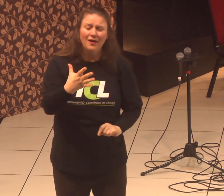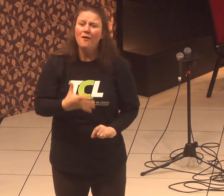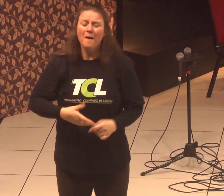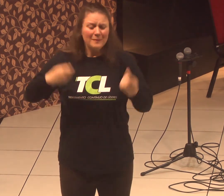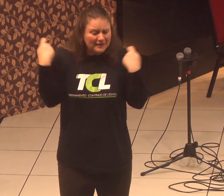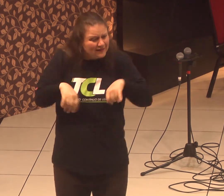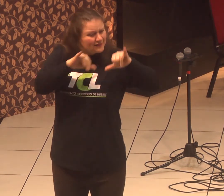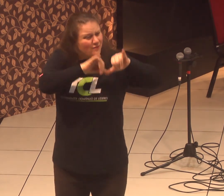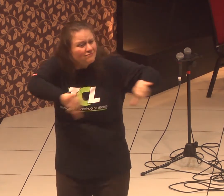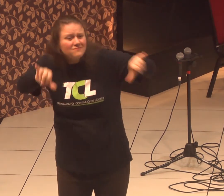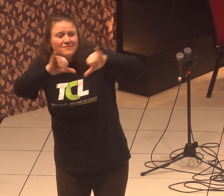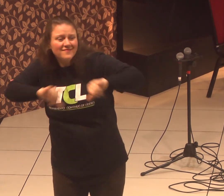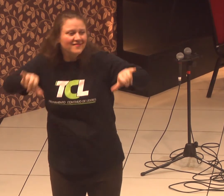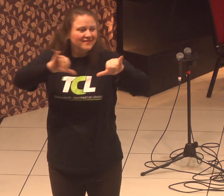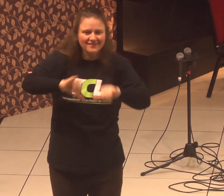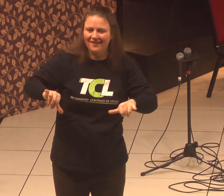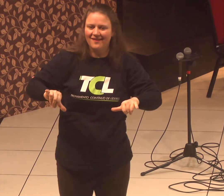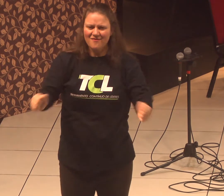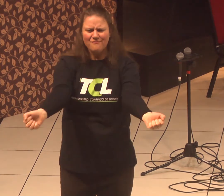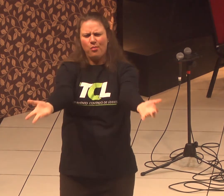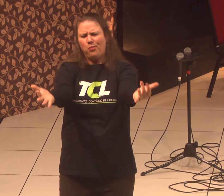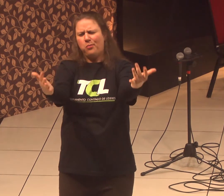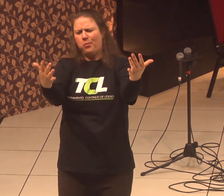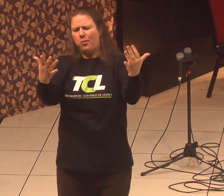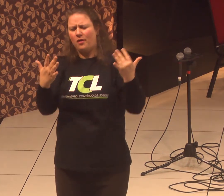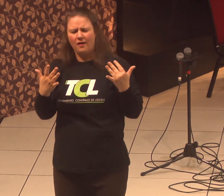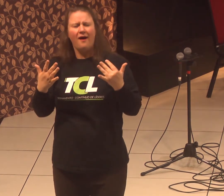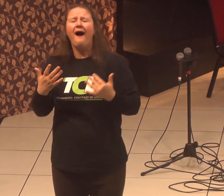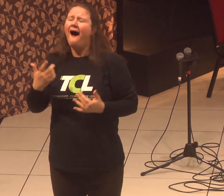Conta para todo mundo que vier à tua frente o que Deus fez na sua vida.